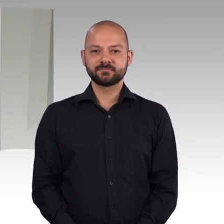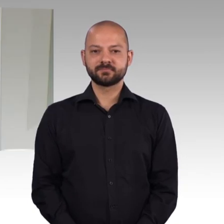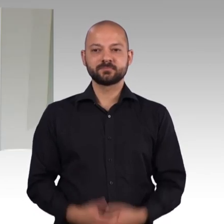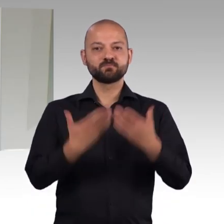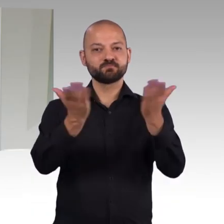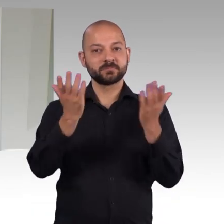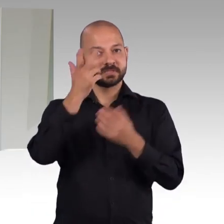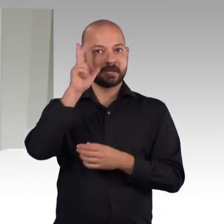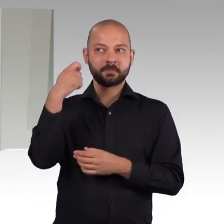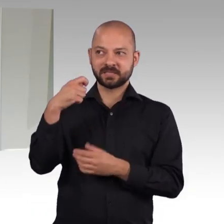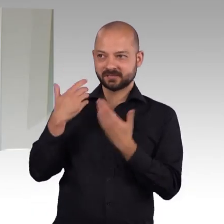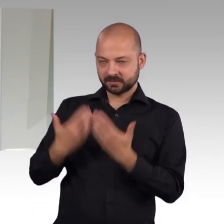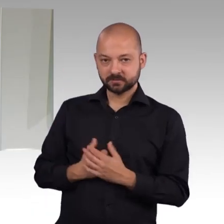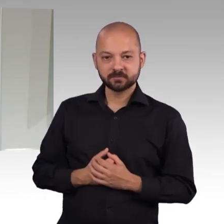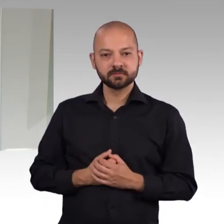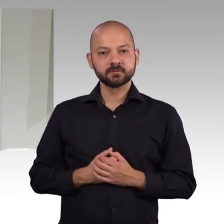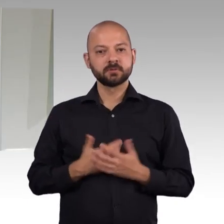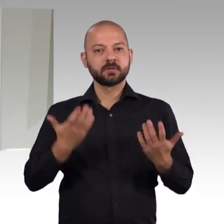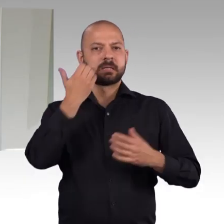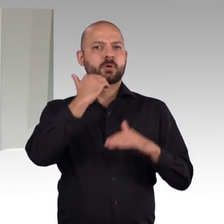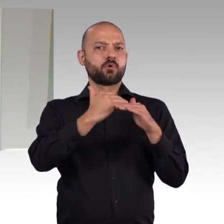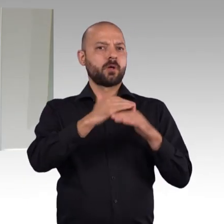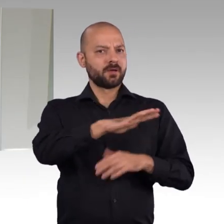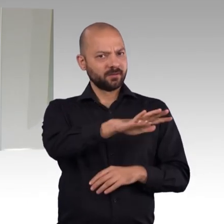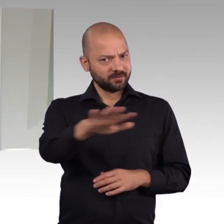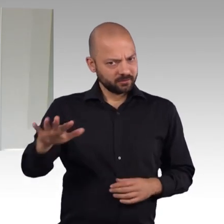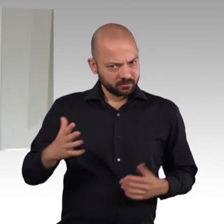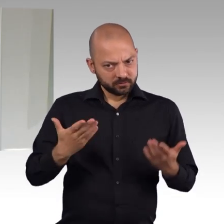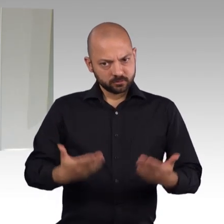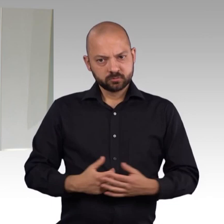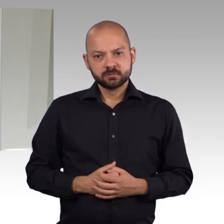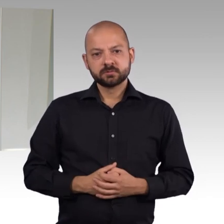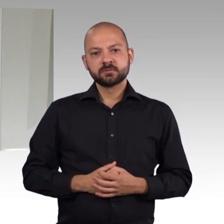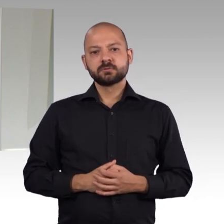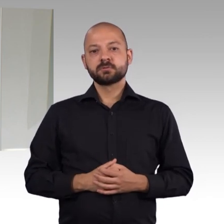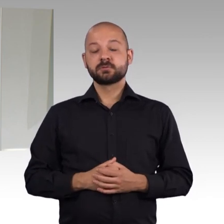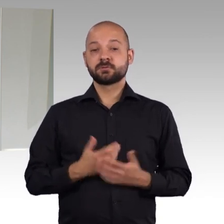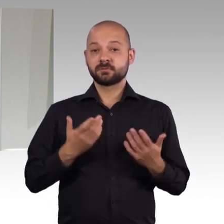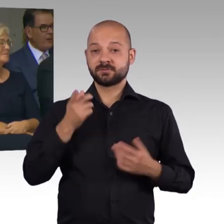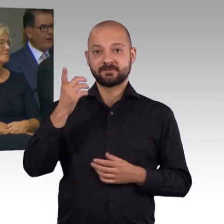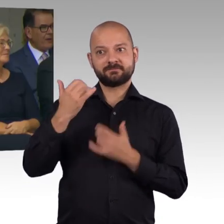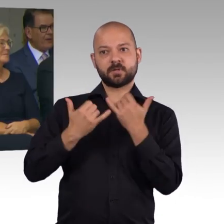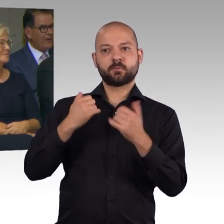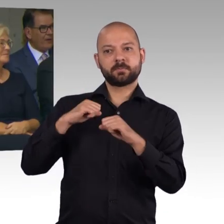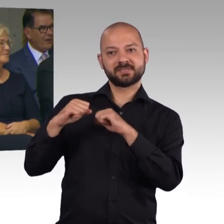Herr Präsident, liebe Kolleginnen, liebe Kollegen, Frau Ministerin Kramp-Karrenbauer, die Öffentlichkeit